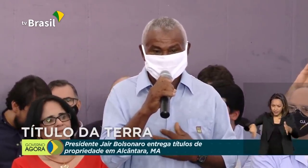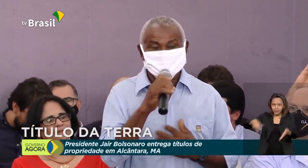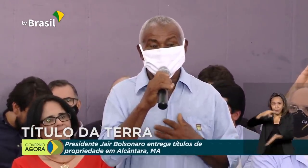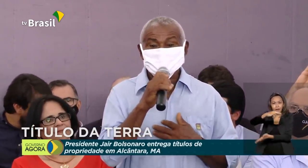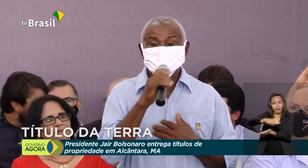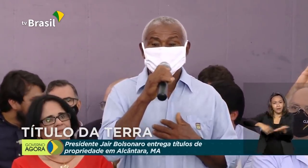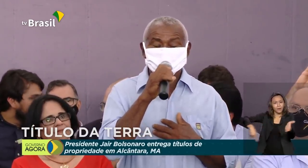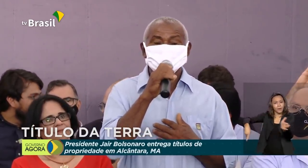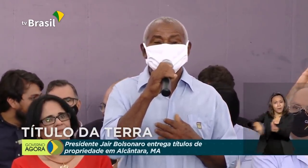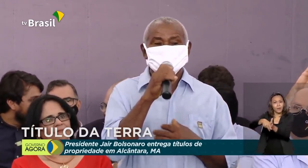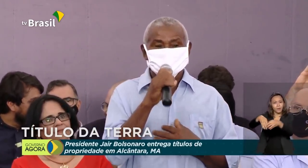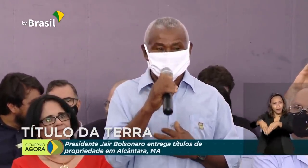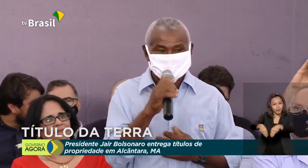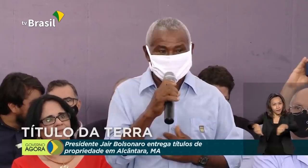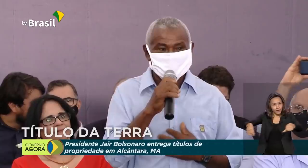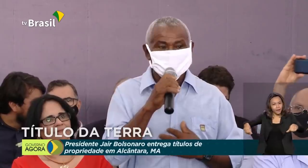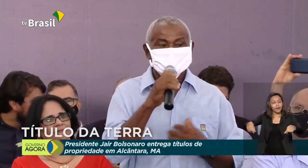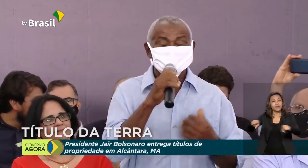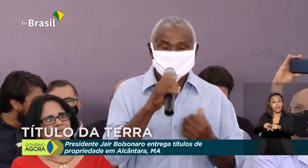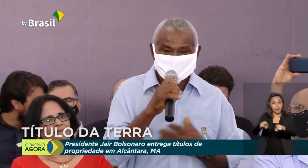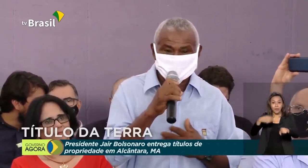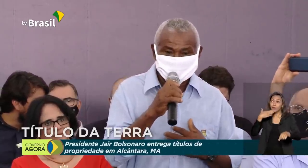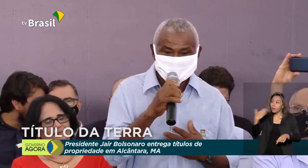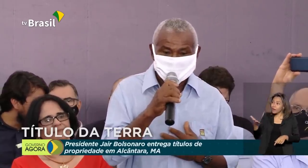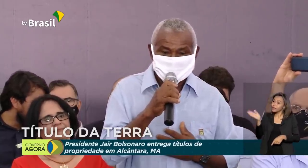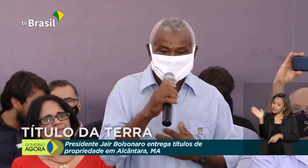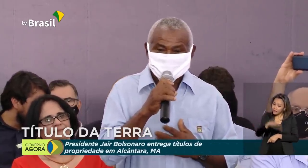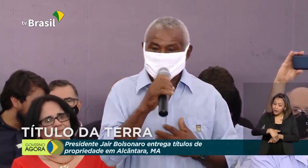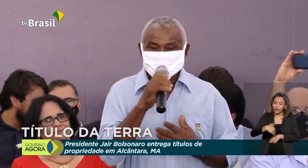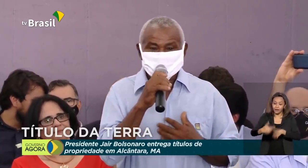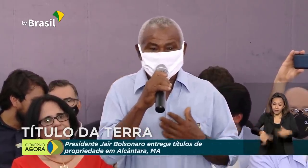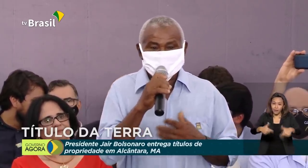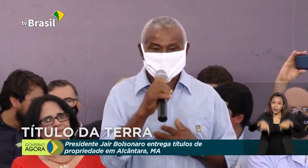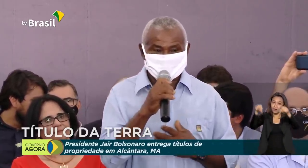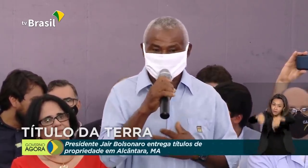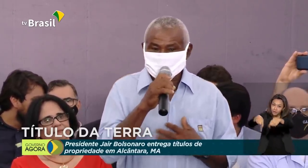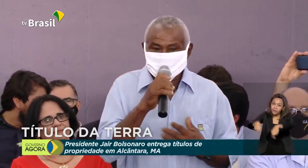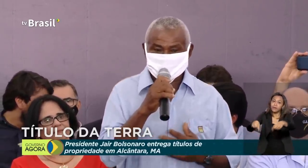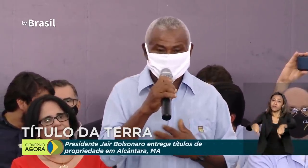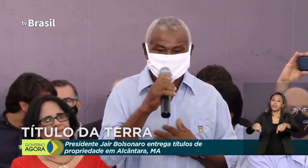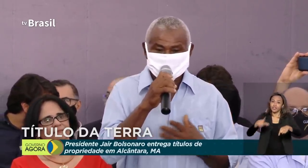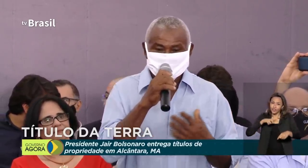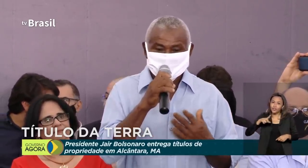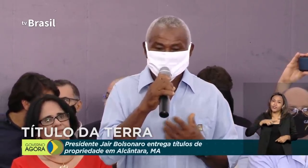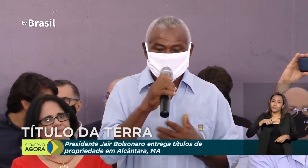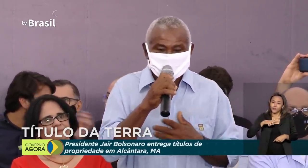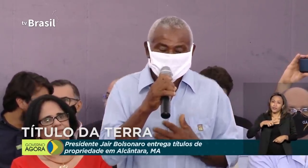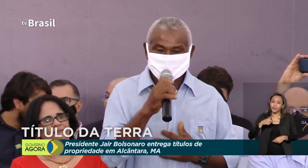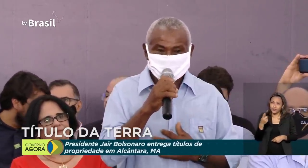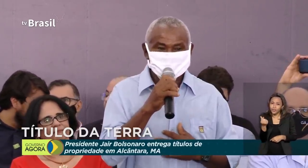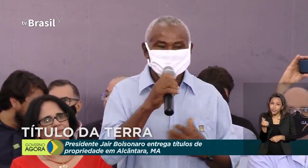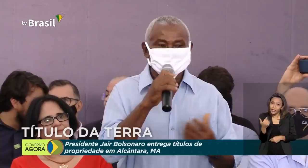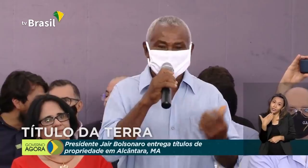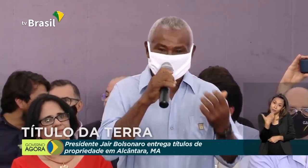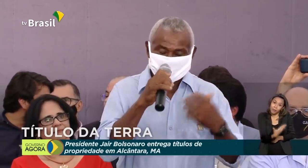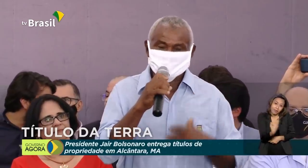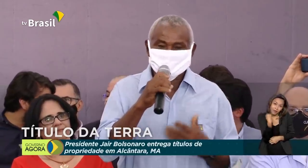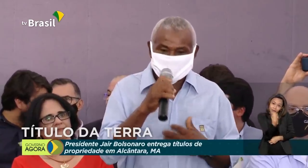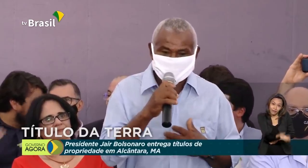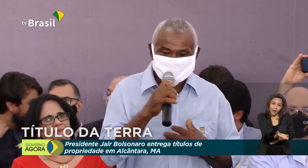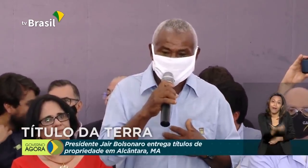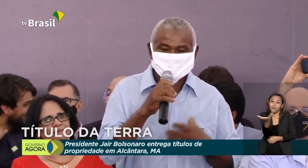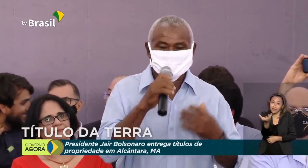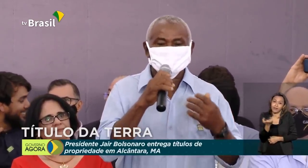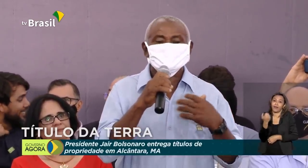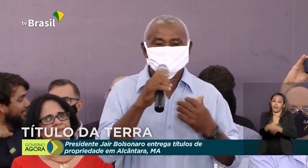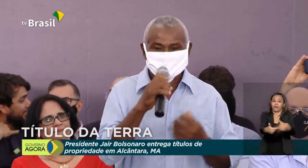nosso. E também peço para ele que traga emprego, gera emprego, porque dinheiro a gente pede, mas não dá. Então, gera